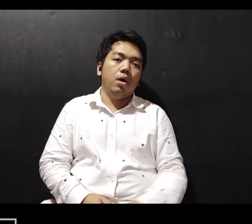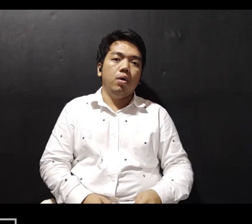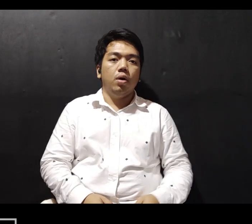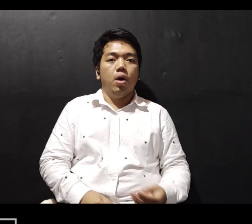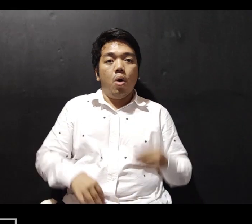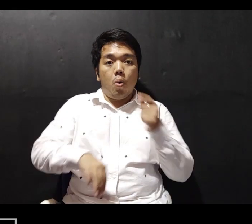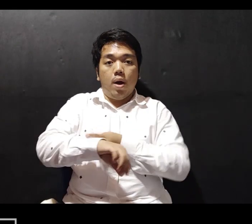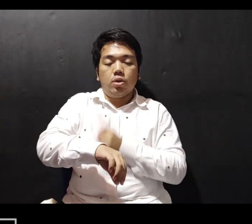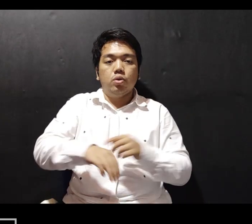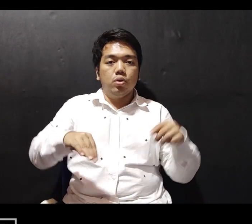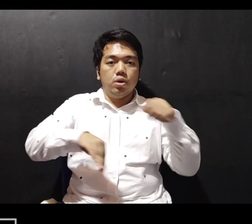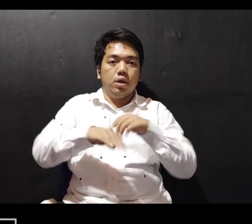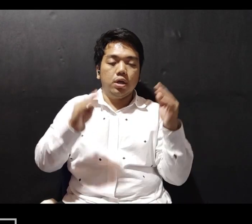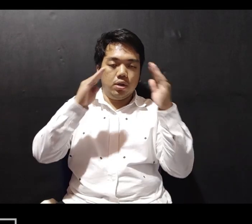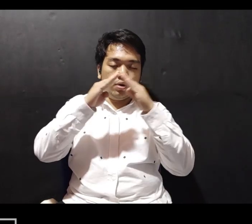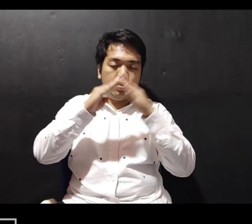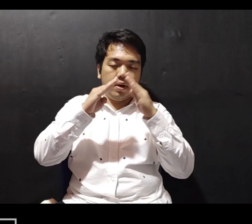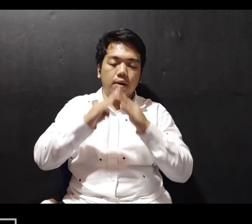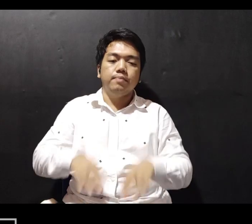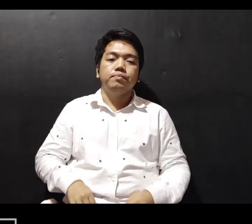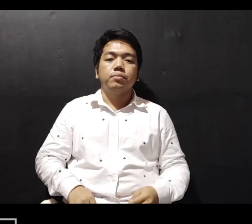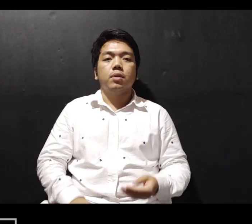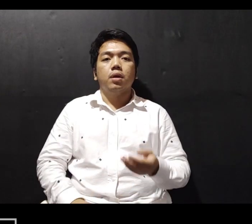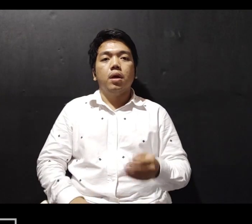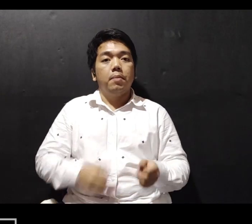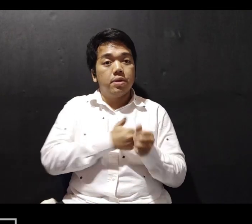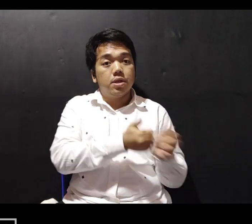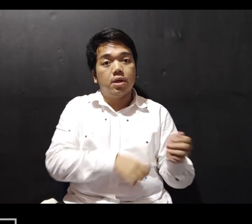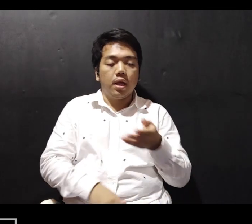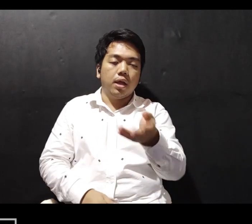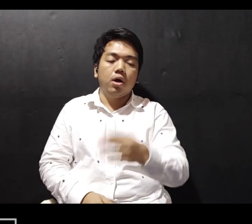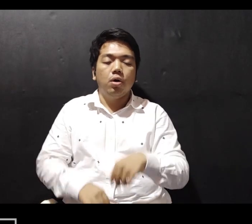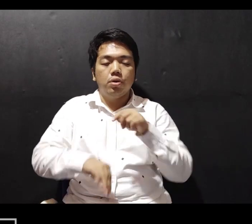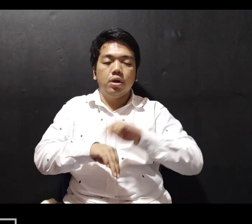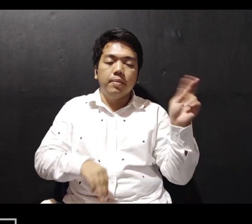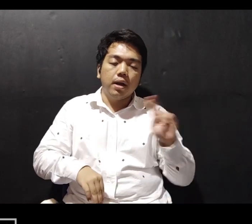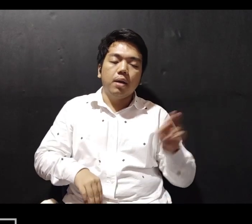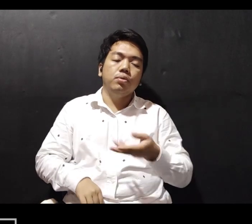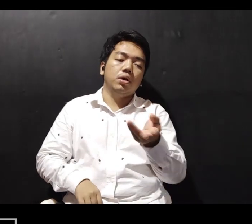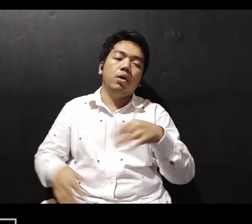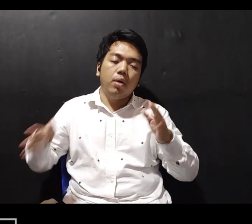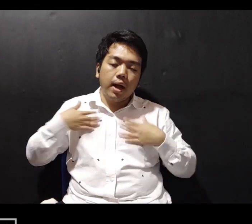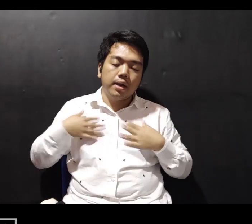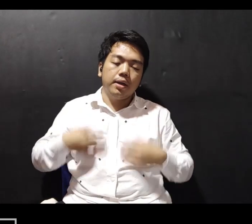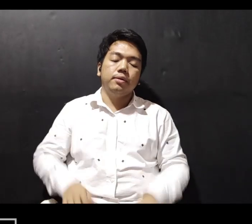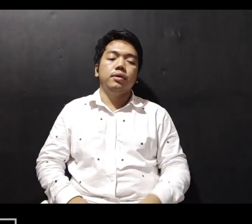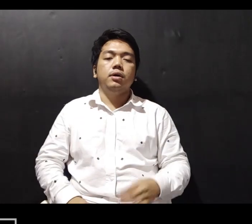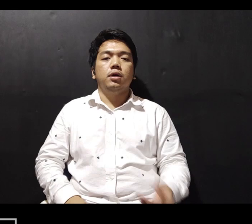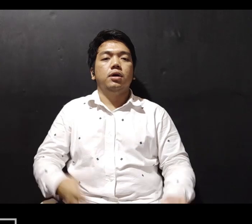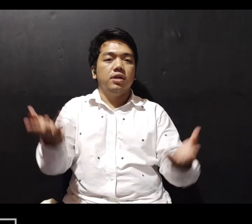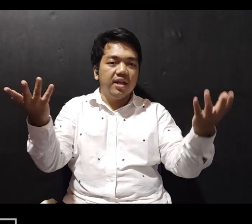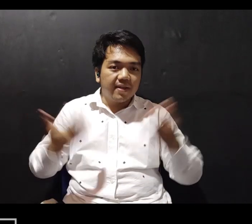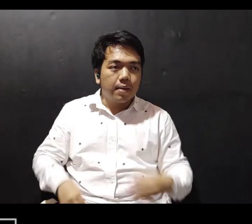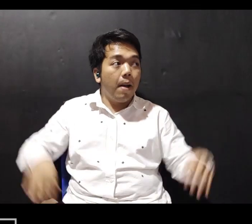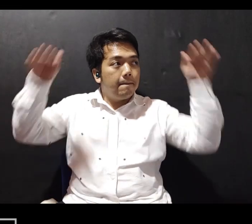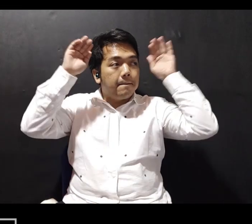di rumah, menyertai engkau pada waktu engkau beraktivitas di dalam rumah, menyertai engkau dimanapun kau berada. Terimalah